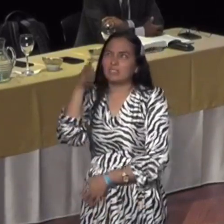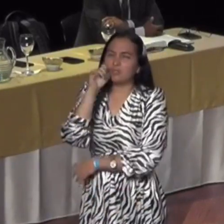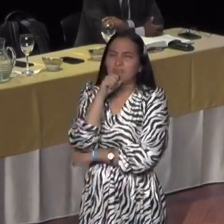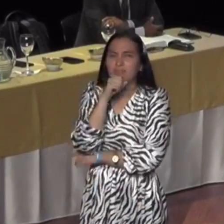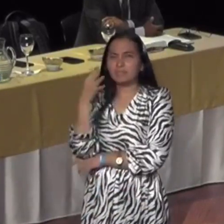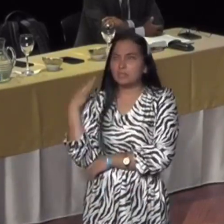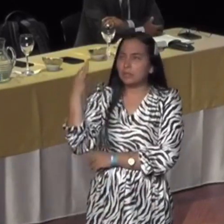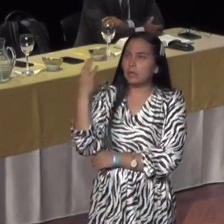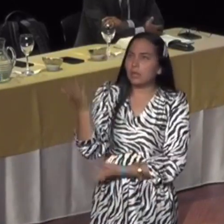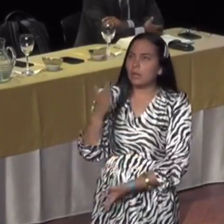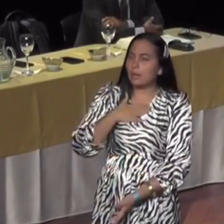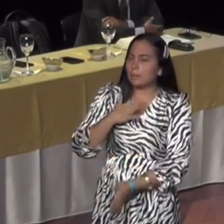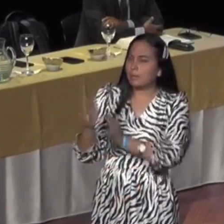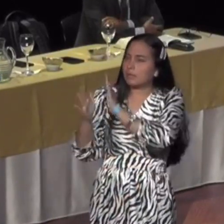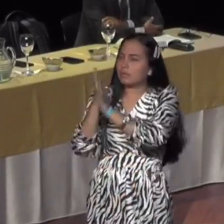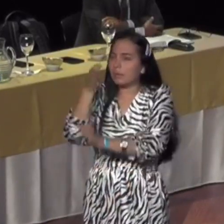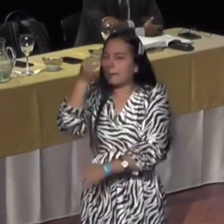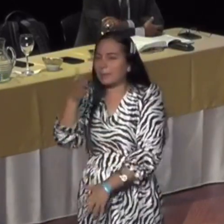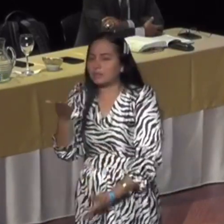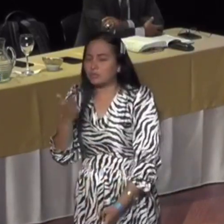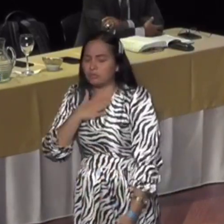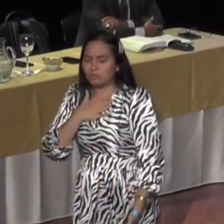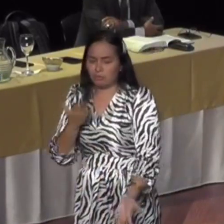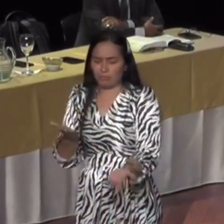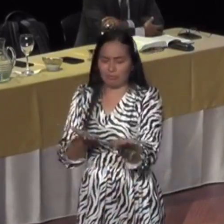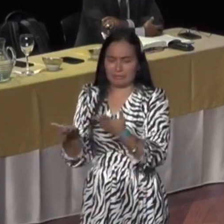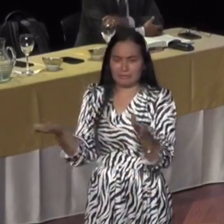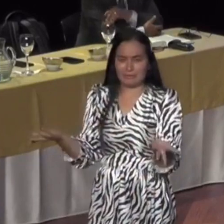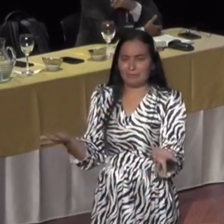será verdad que yo sirvo para esto.